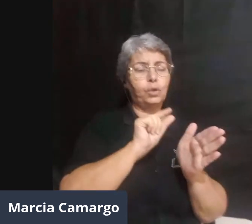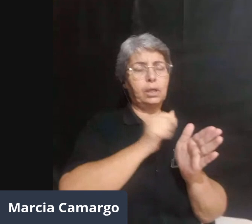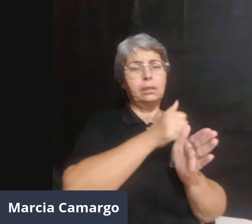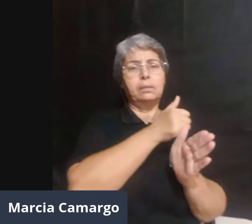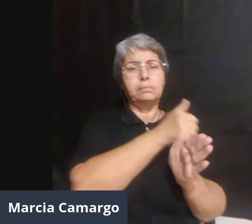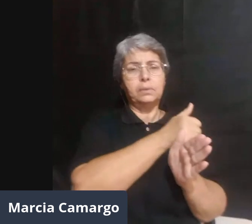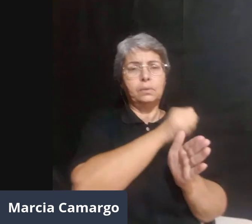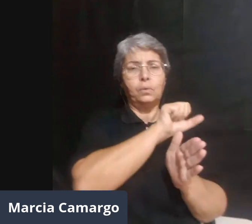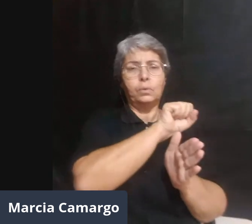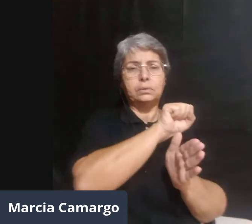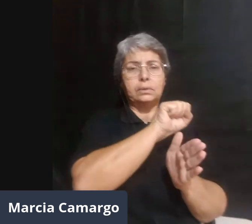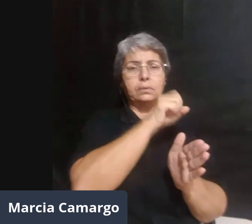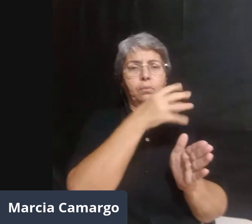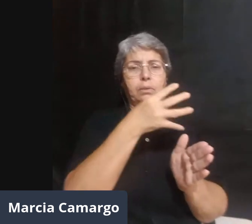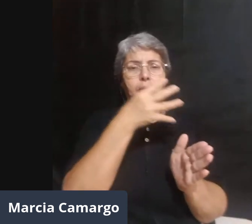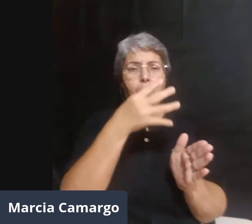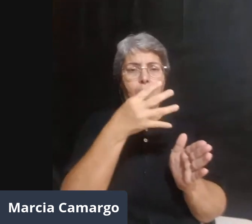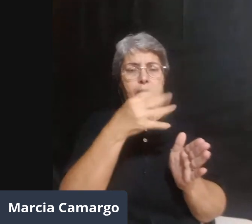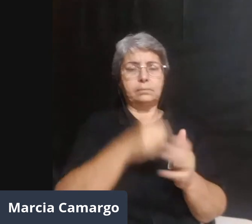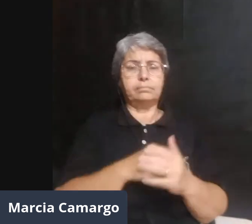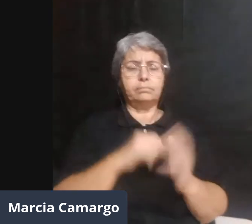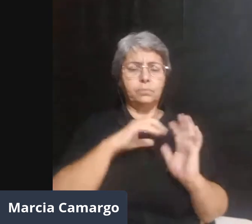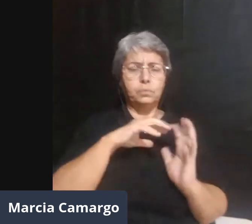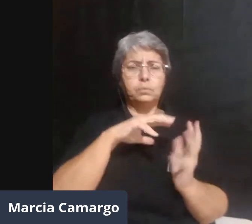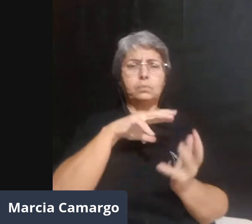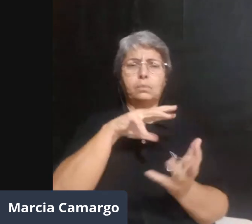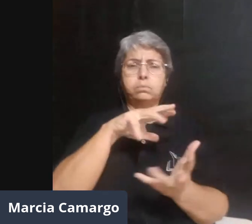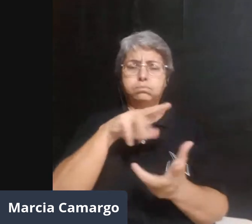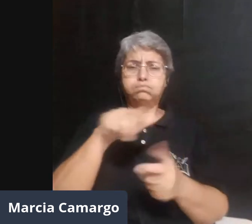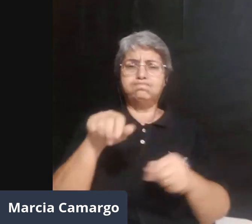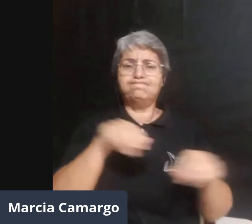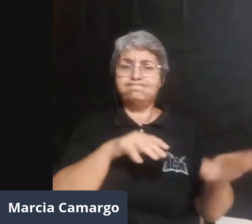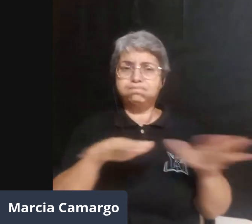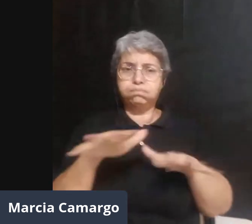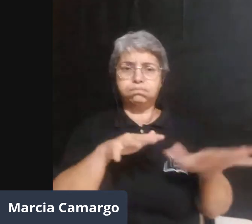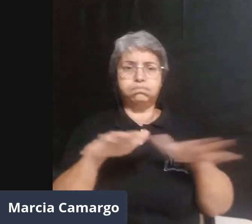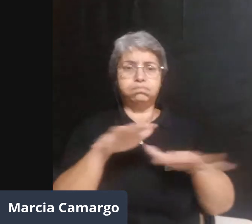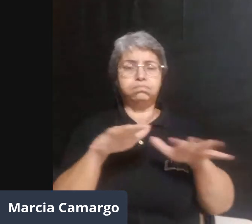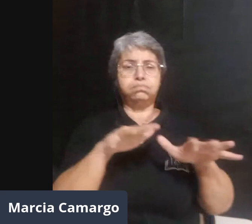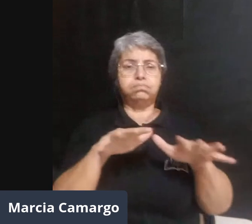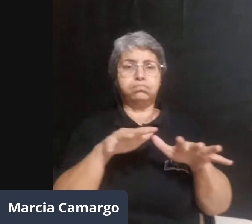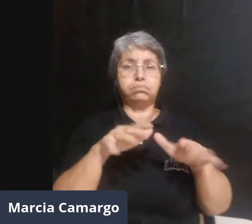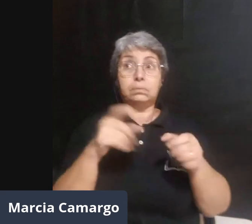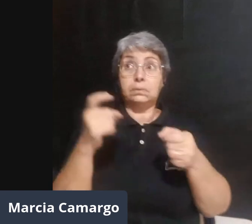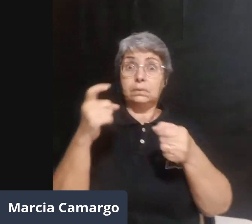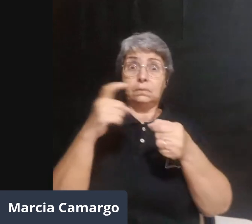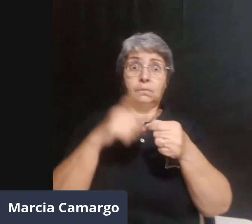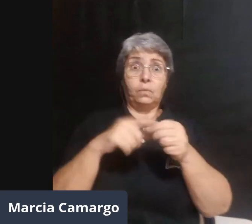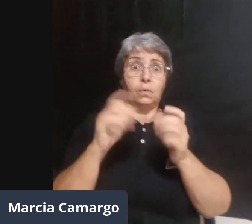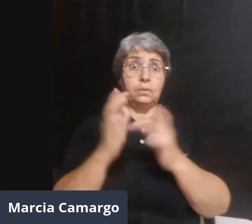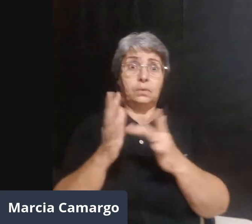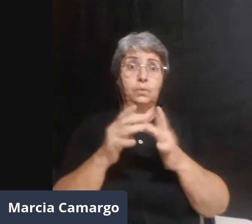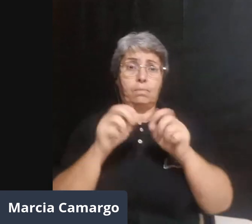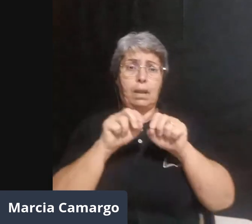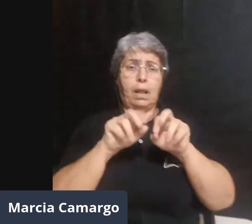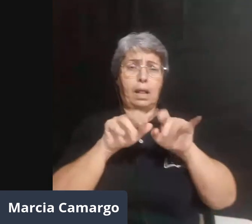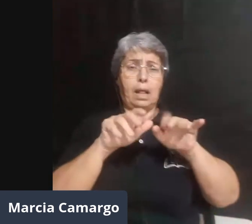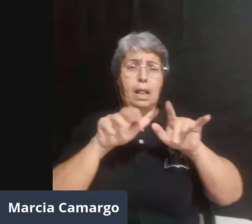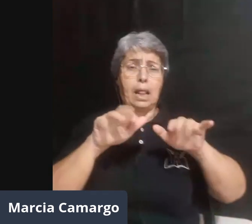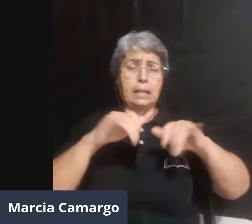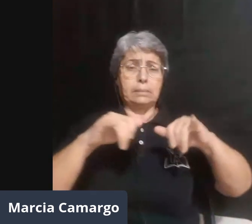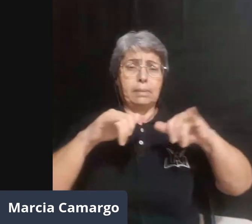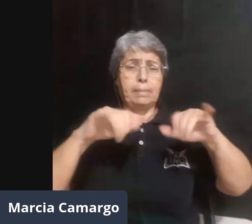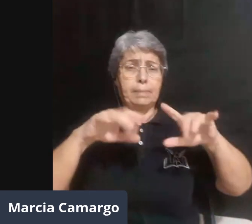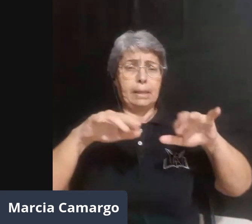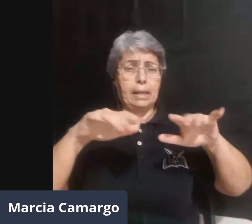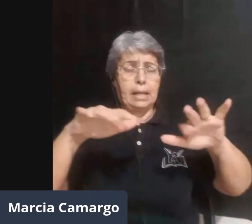mundo todo, principalmente os Estados Unidos, foi sacudido com uma mensagem do retorno próximo do Senhor Jesus. A mensagem que